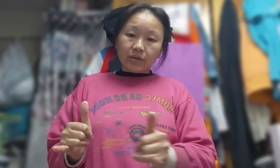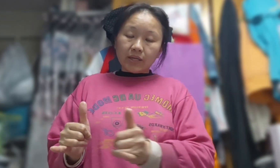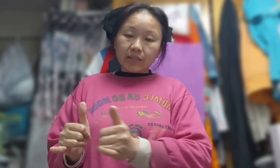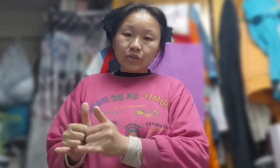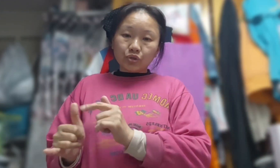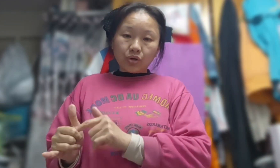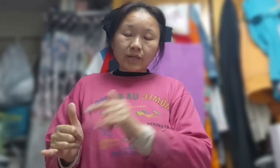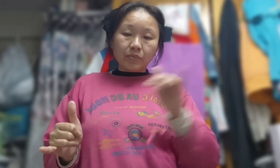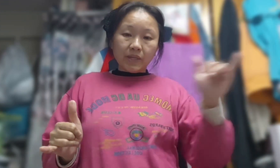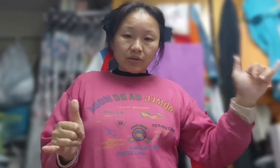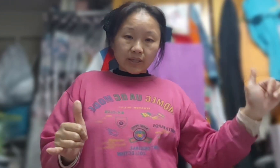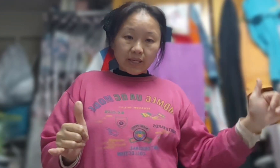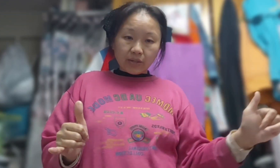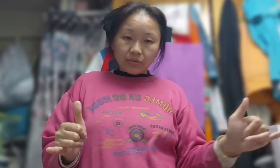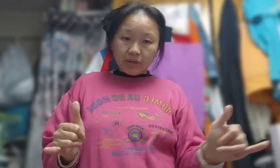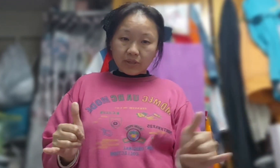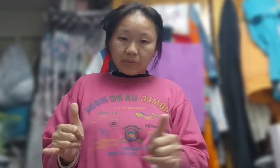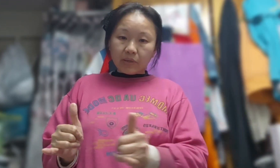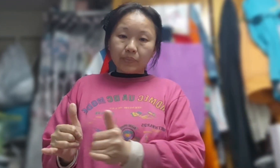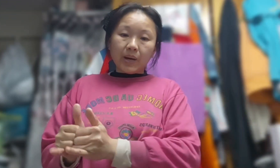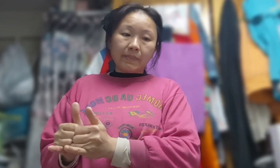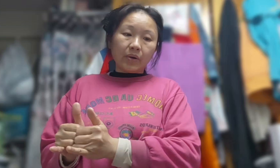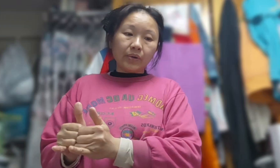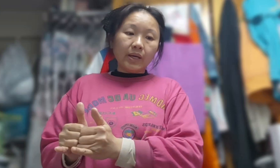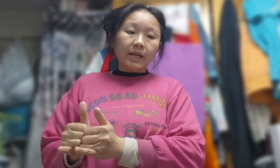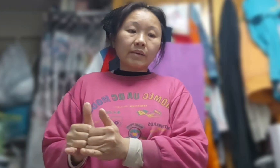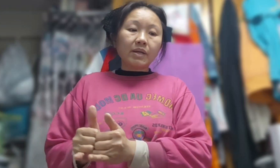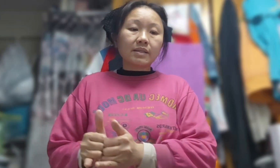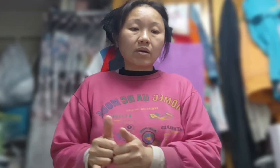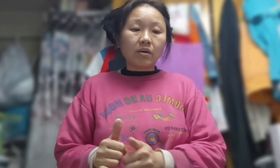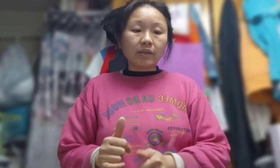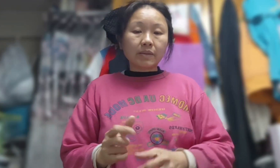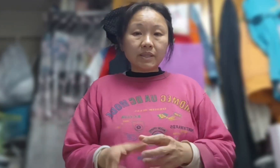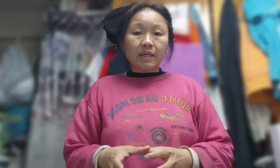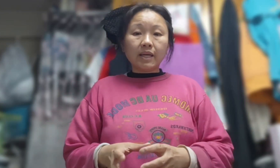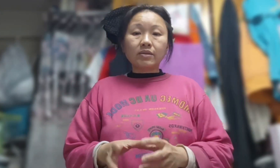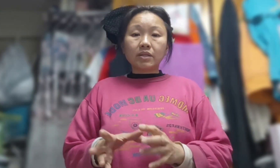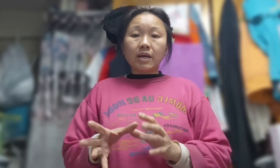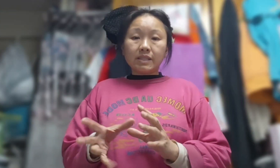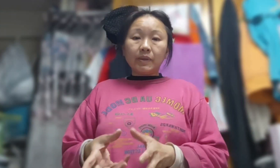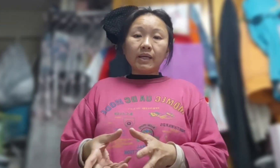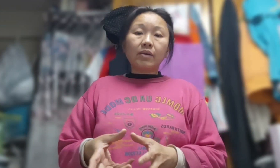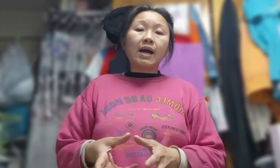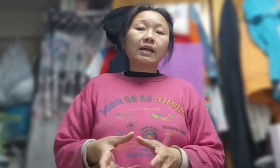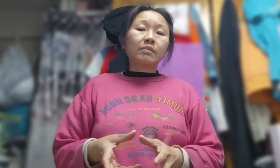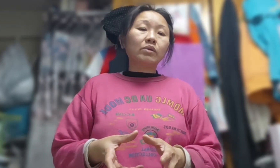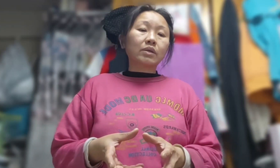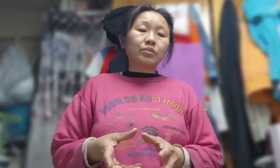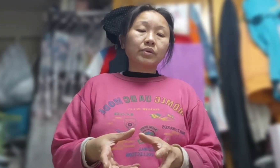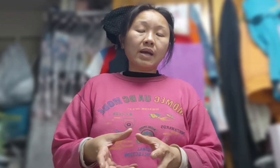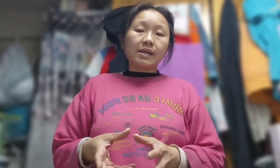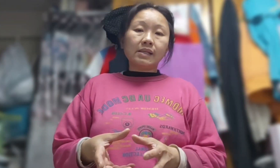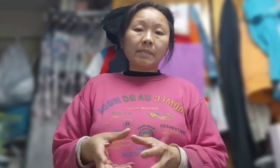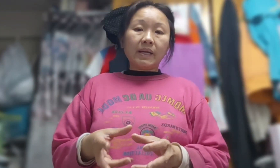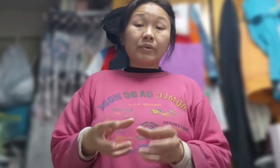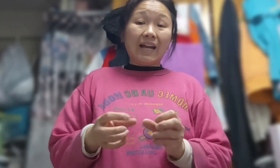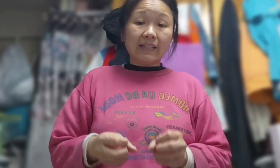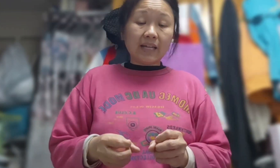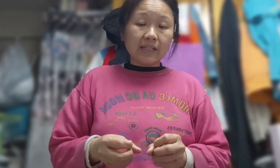人。左手邊個人企喺度，右手邊個拍埋去。咁其實我今次譯咧，我知道係小朋友啦，咁我就會譯得比較簡單啲，